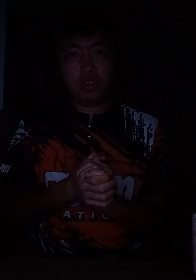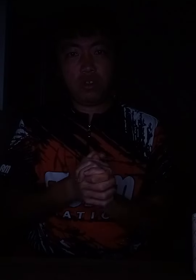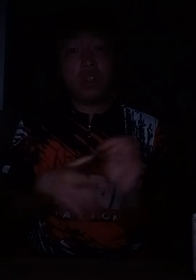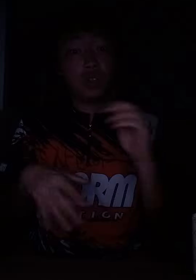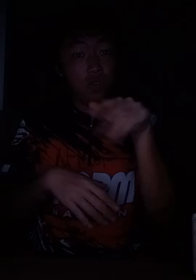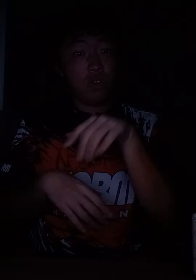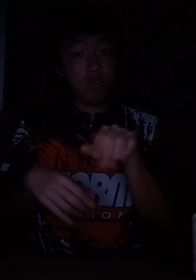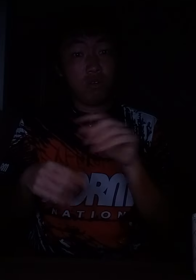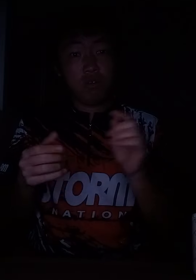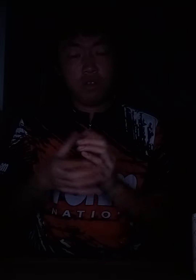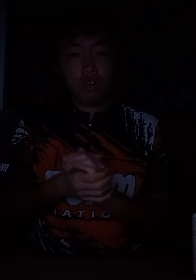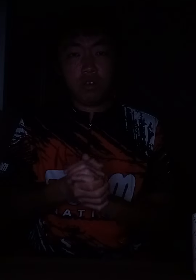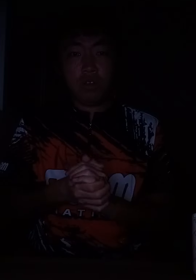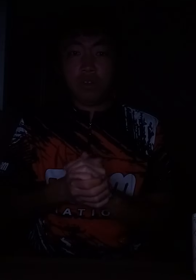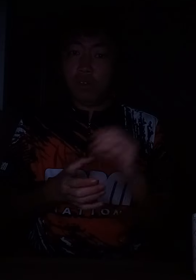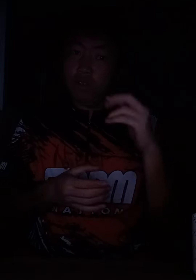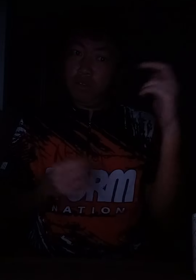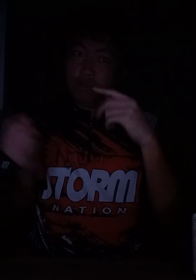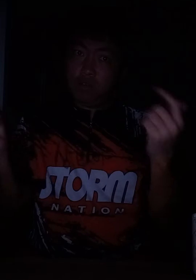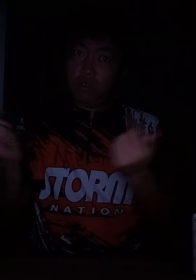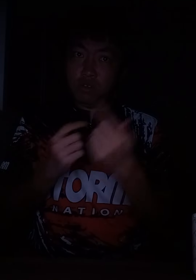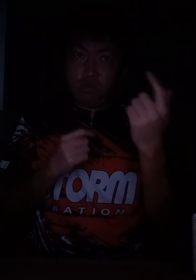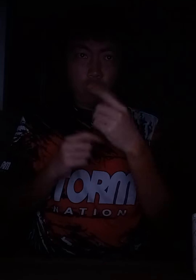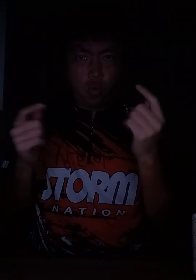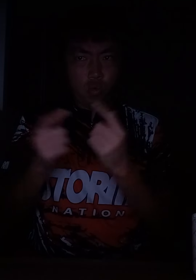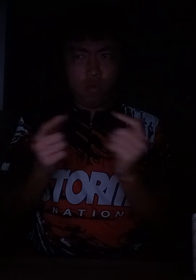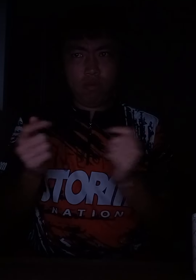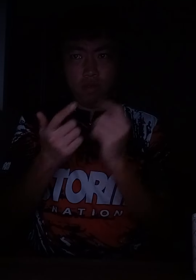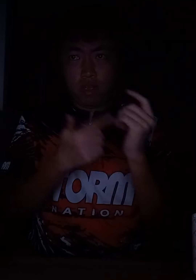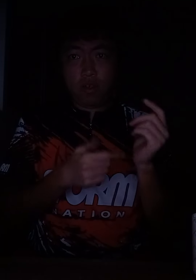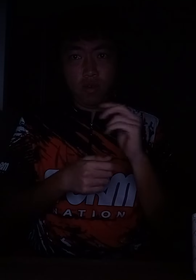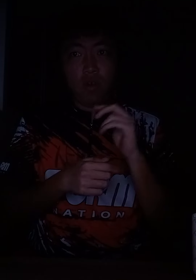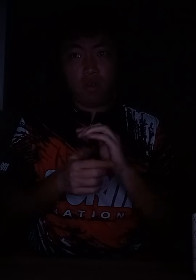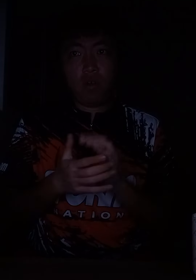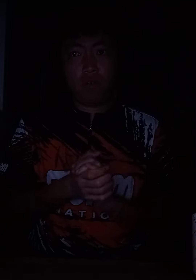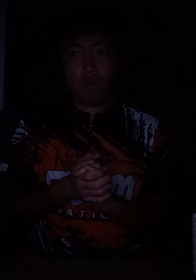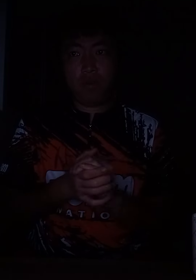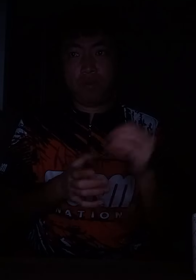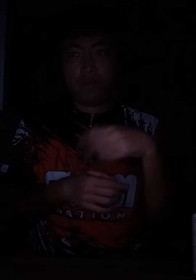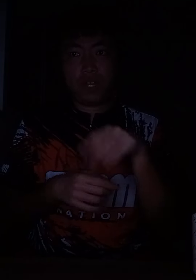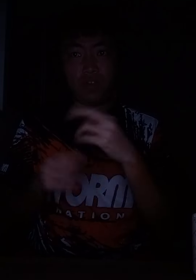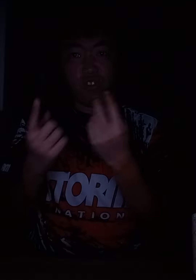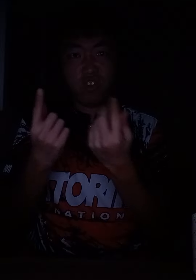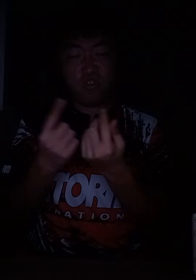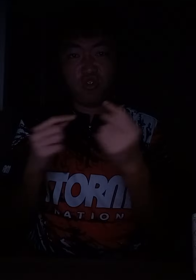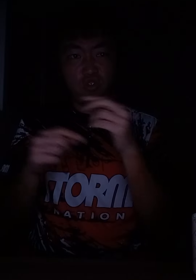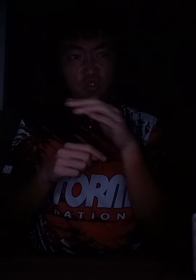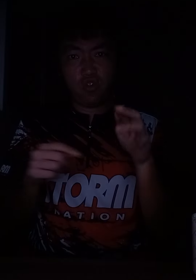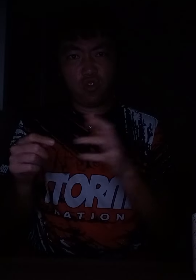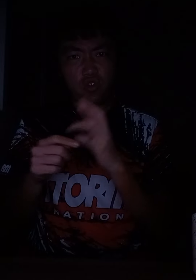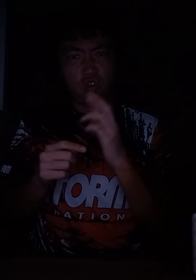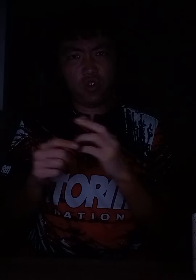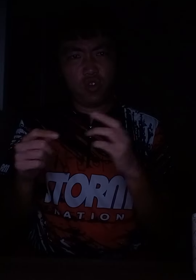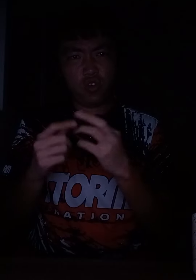여성의 의도와는 달리 구티에레스를 향한 응원이 쏟아졌는데요. 한 누리꾼은 옳은 일을 한 사람이 오히려 괴롭힘 당하는